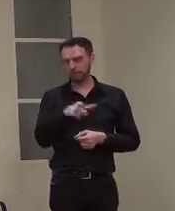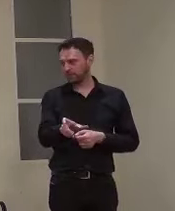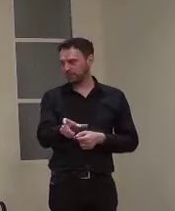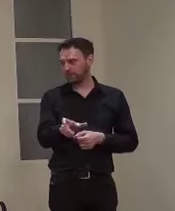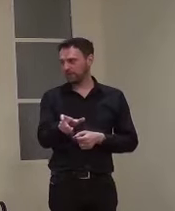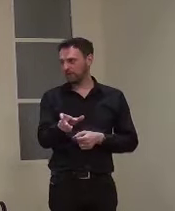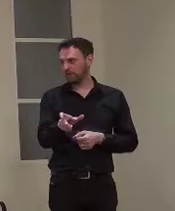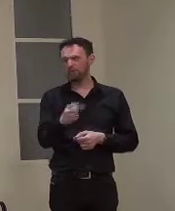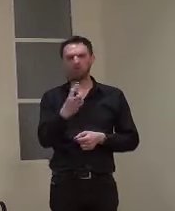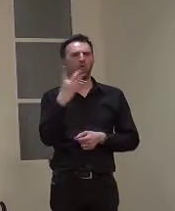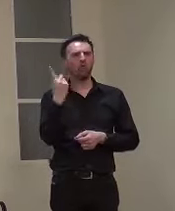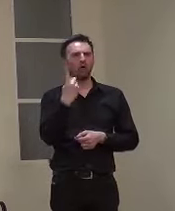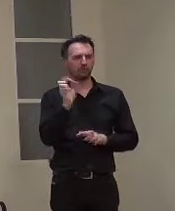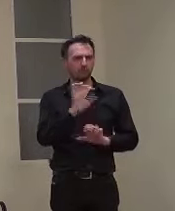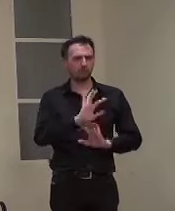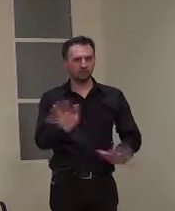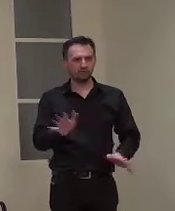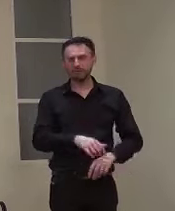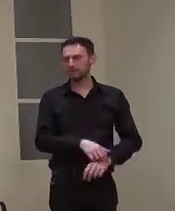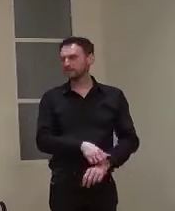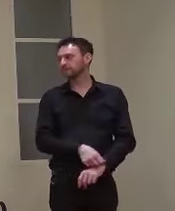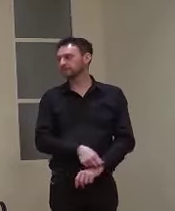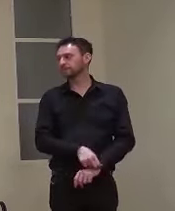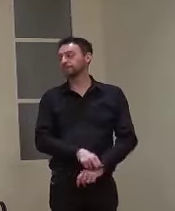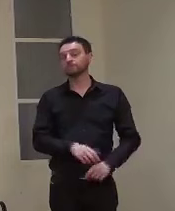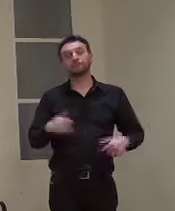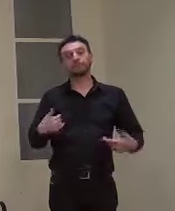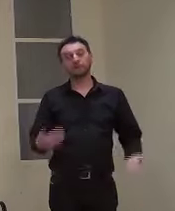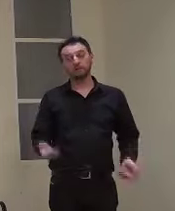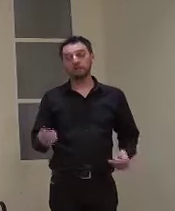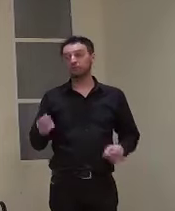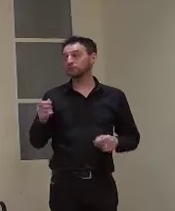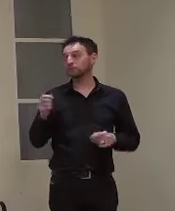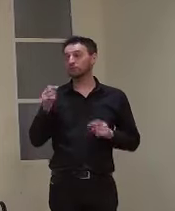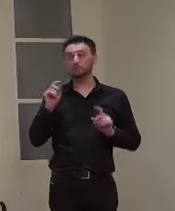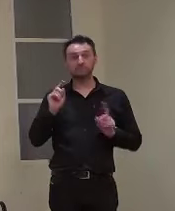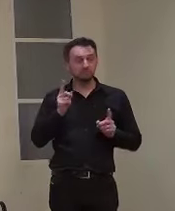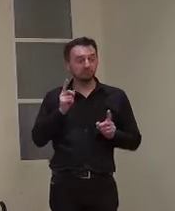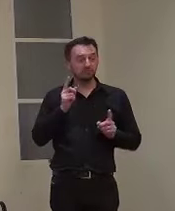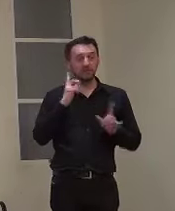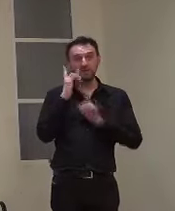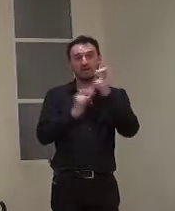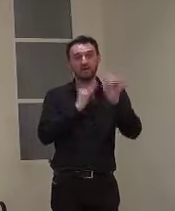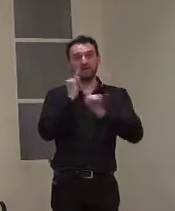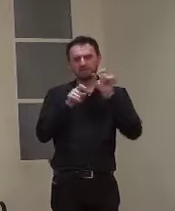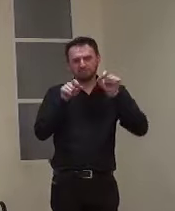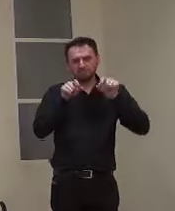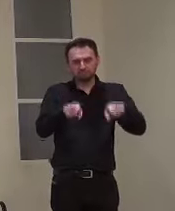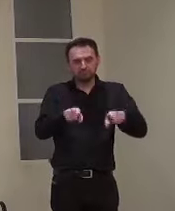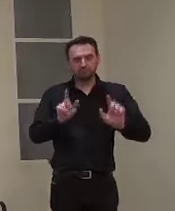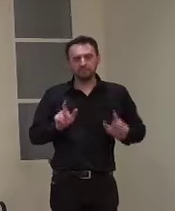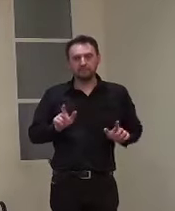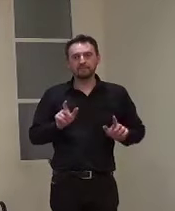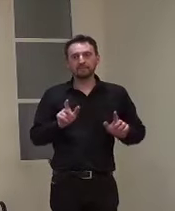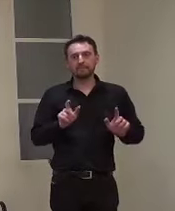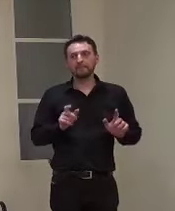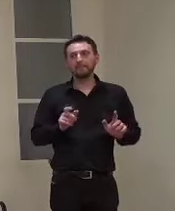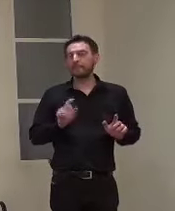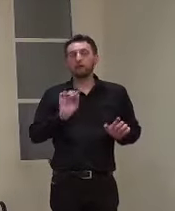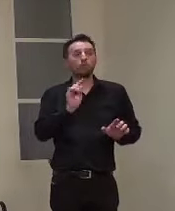24 minutos nada más entonces ese rango particular un